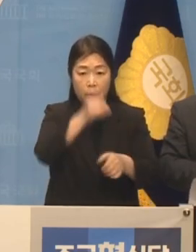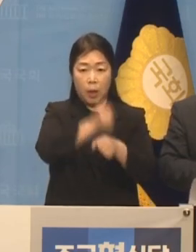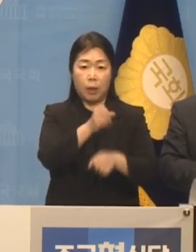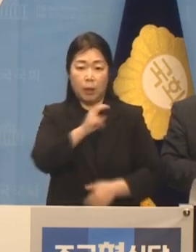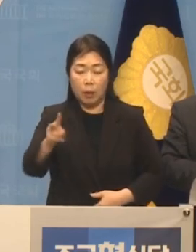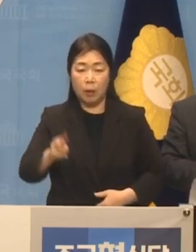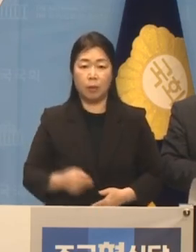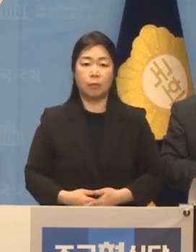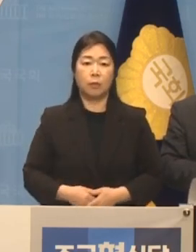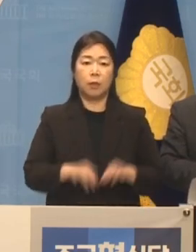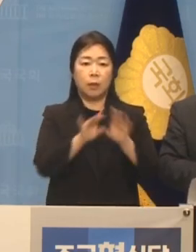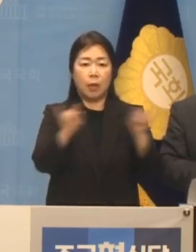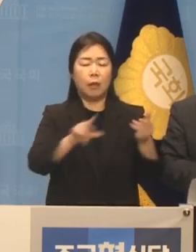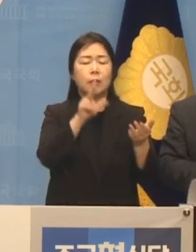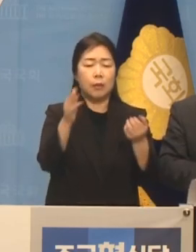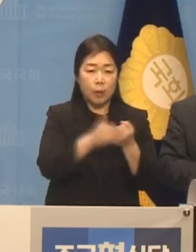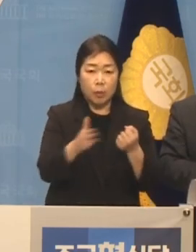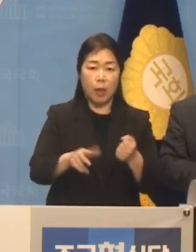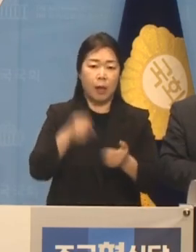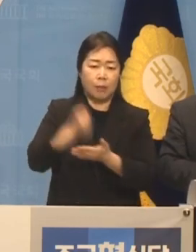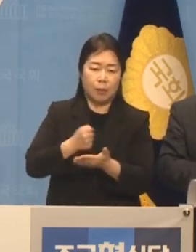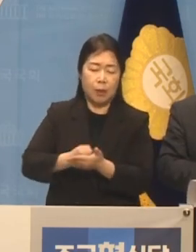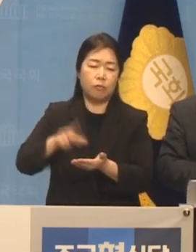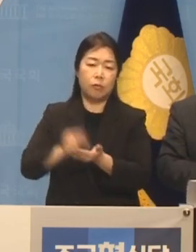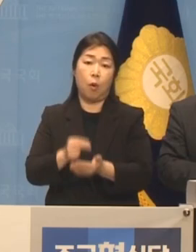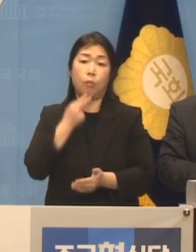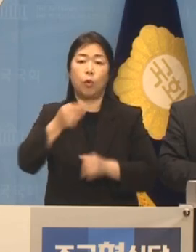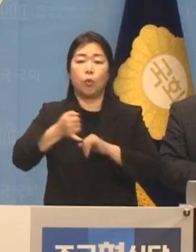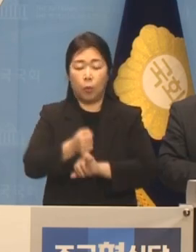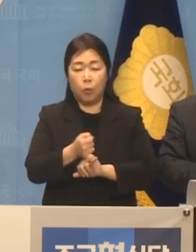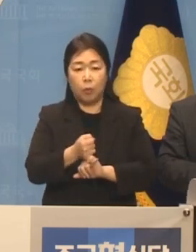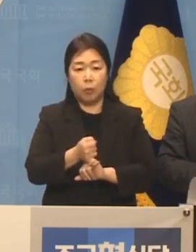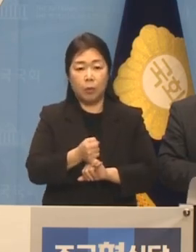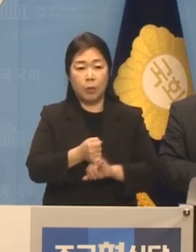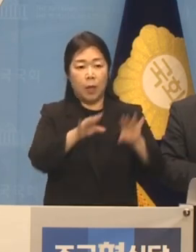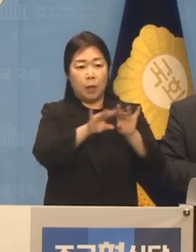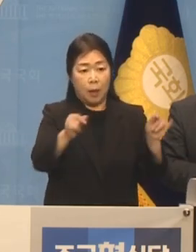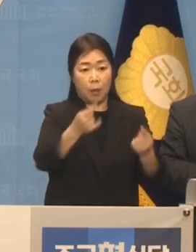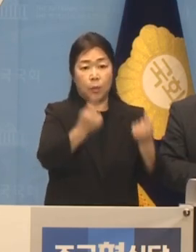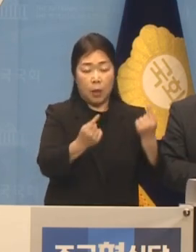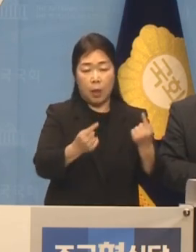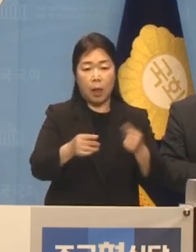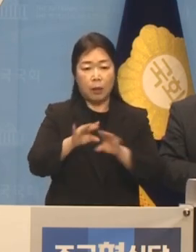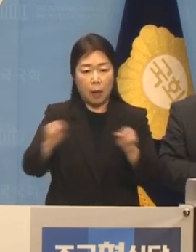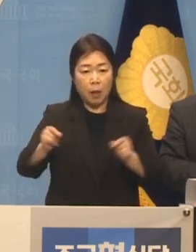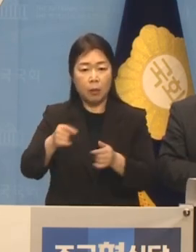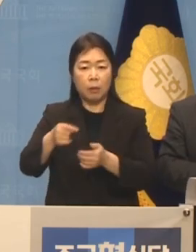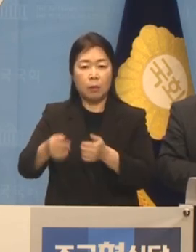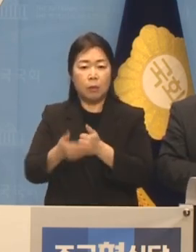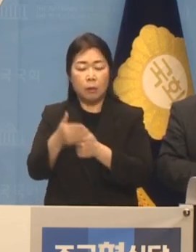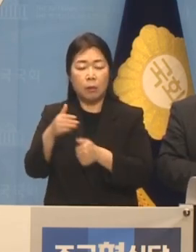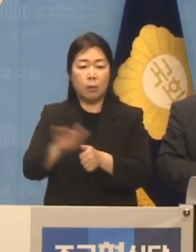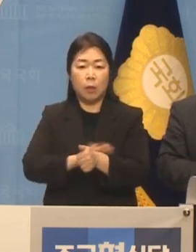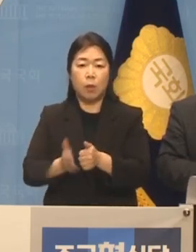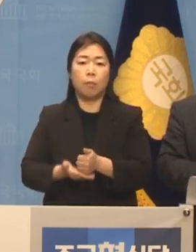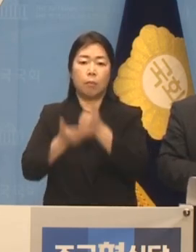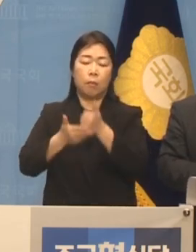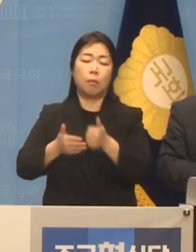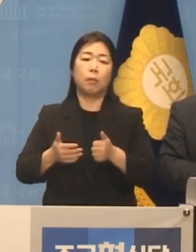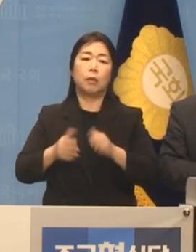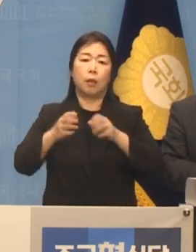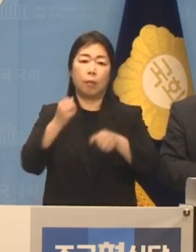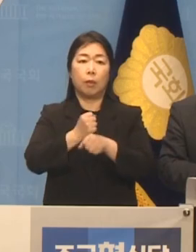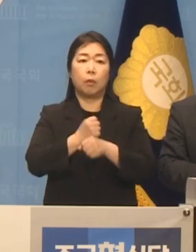일이 없도록 하겠습니다. 땅보다 땀이 대접받는 나라를 만들겠습니다. 국민 누구나 주거에 대한